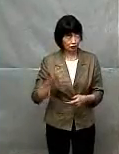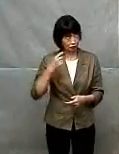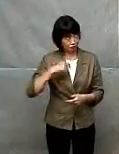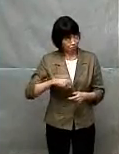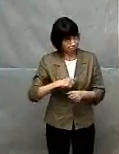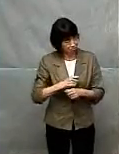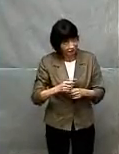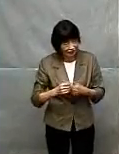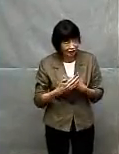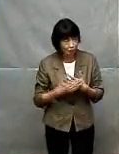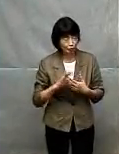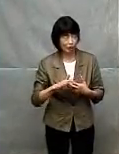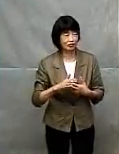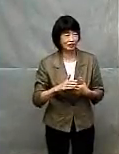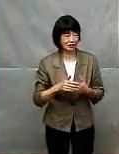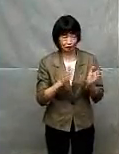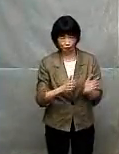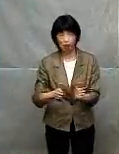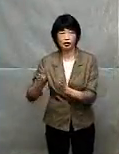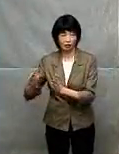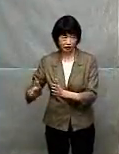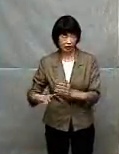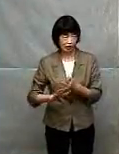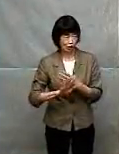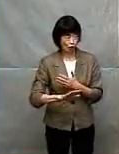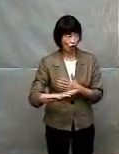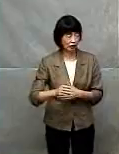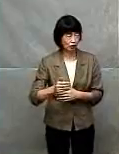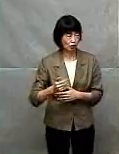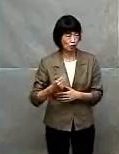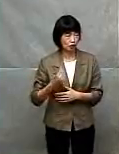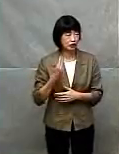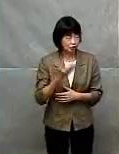の関連する質問に行きます。 はい、